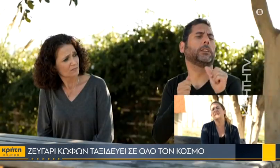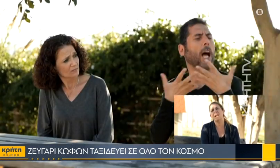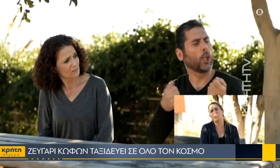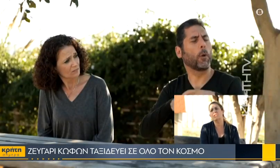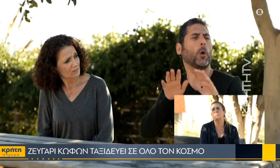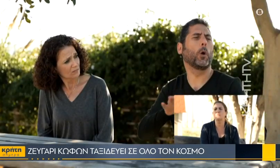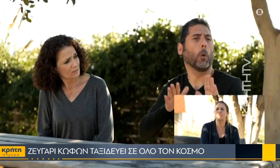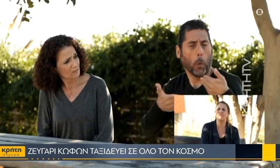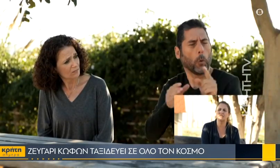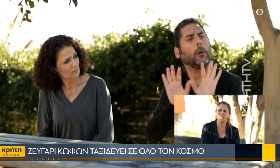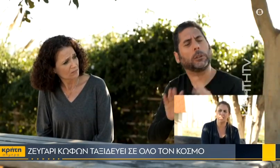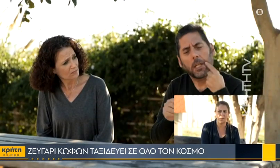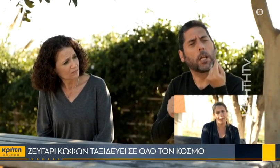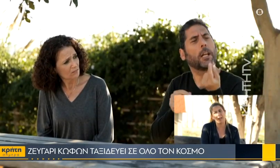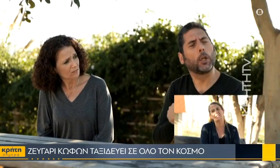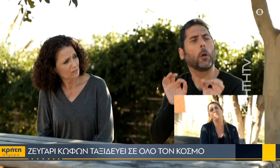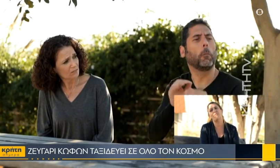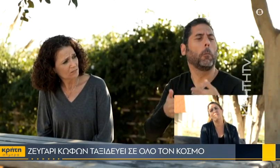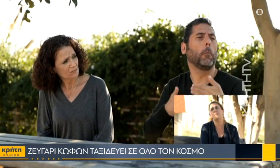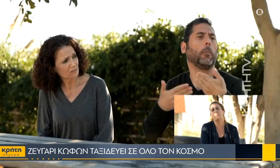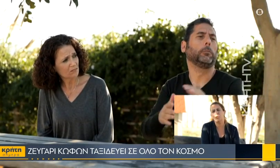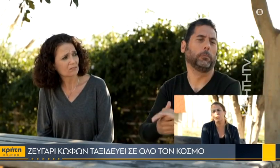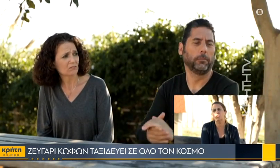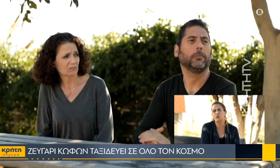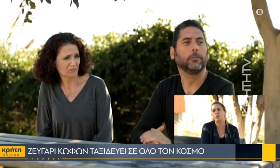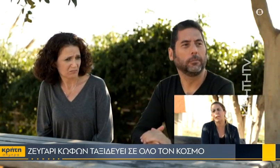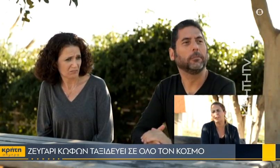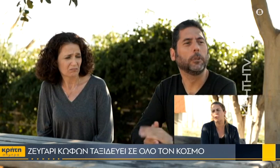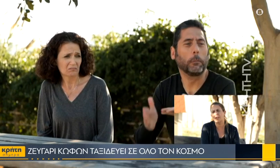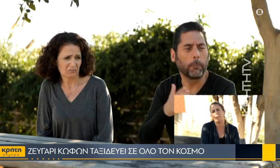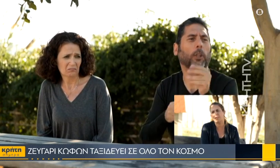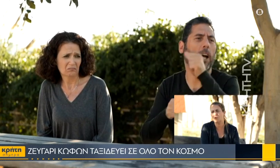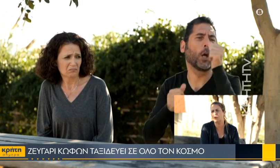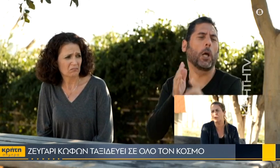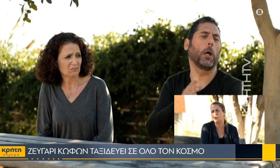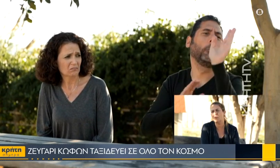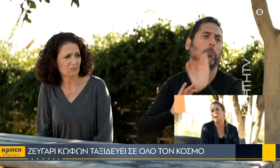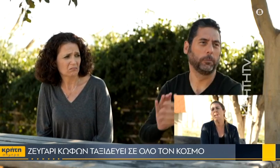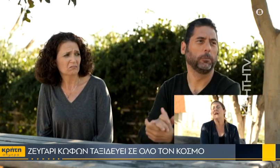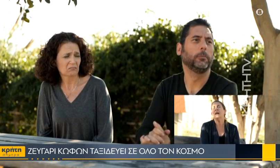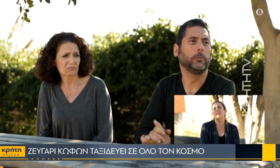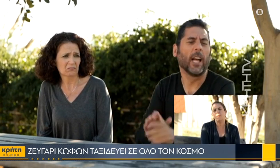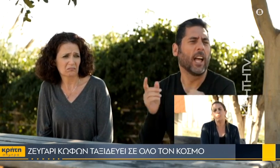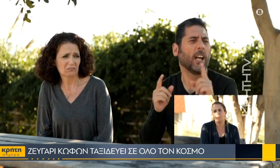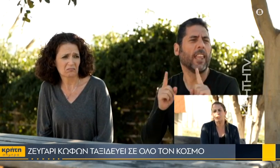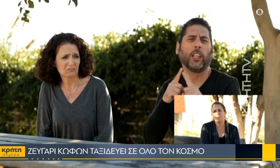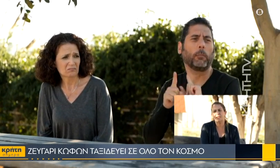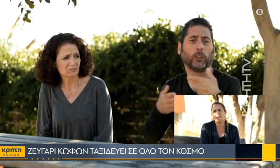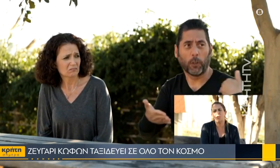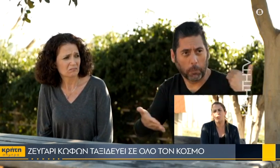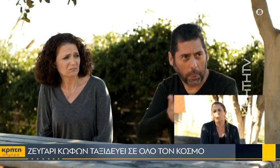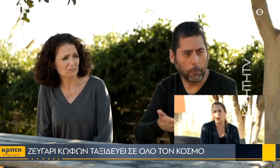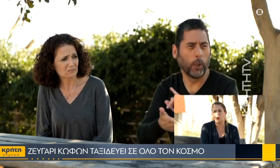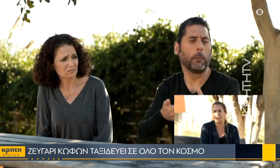Είναι ανάλογα και το πού θες να πας. Βέβαια, νομίζω ότι το καλύτερο είναι, και εμείς αυτό προτιμούμε, να